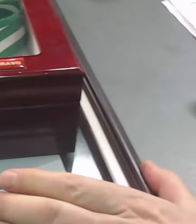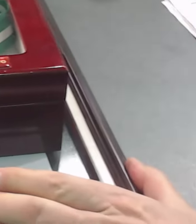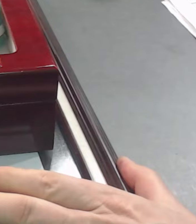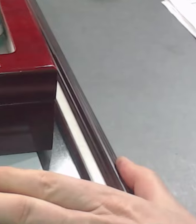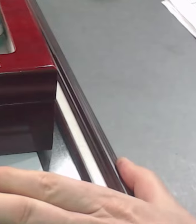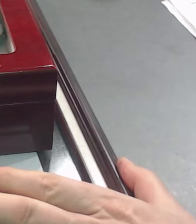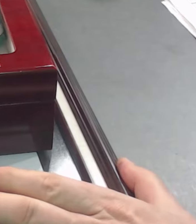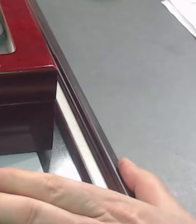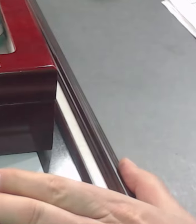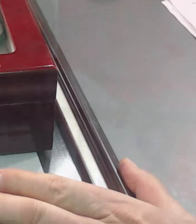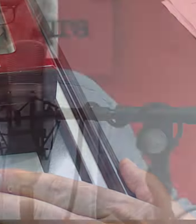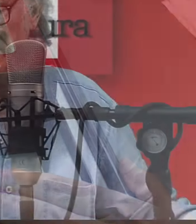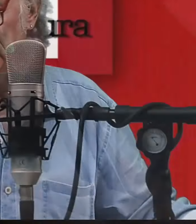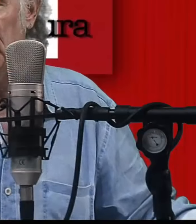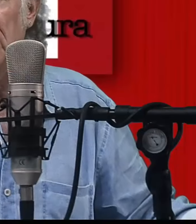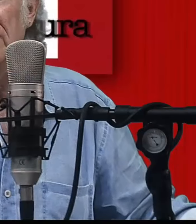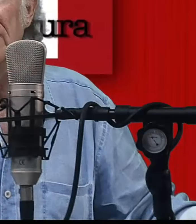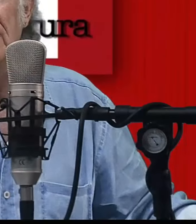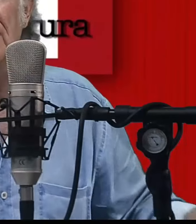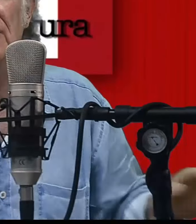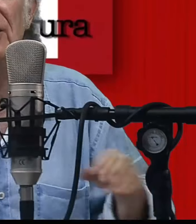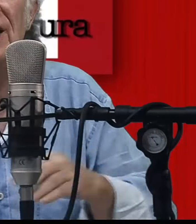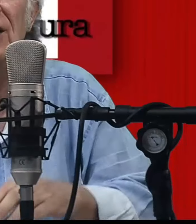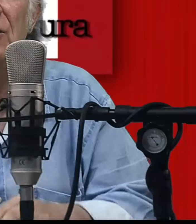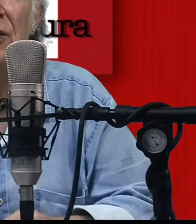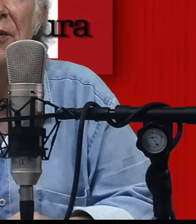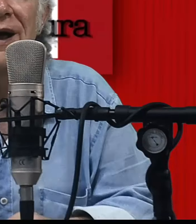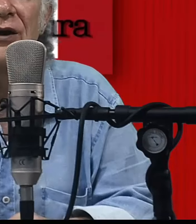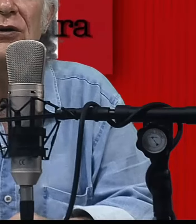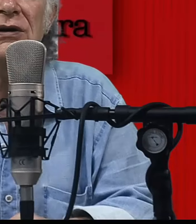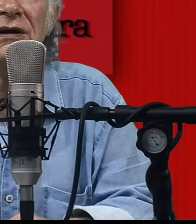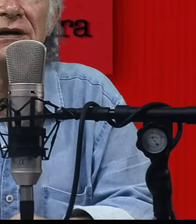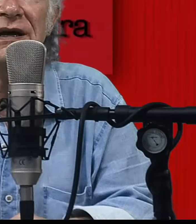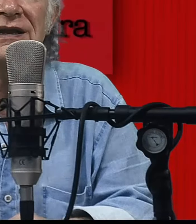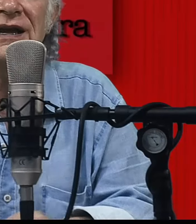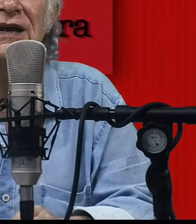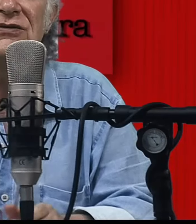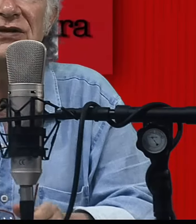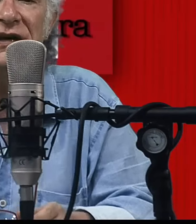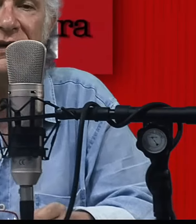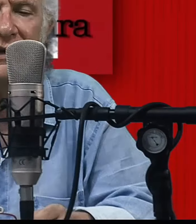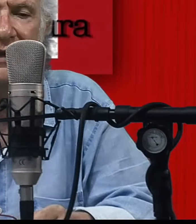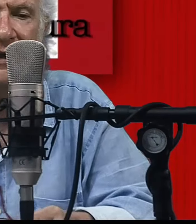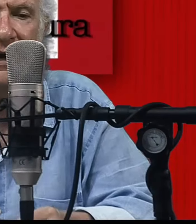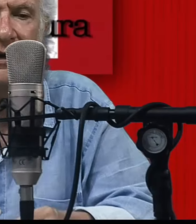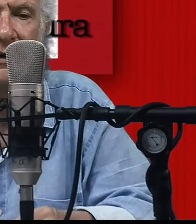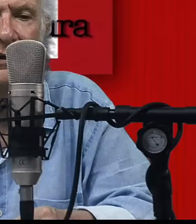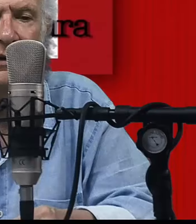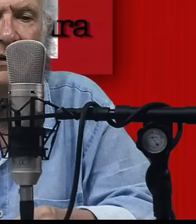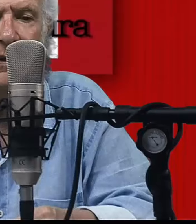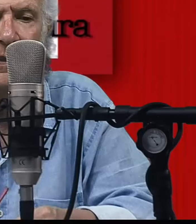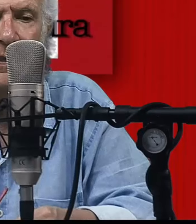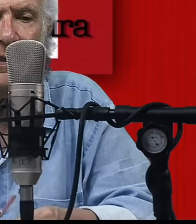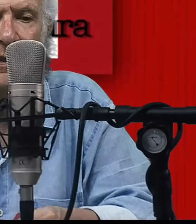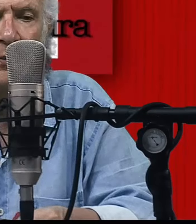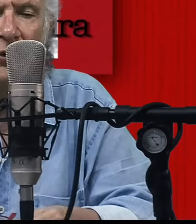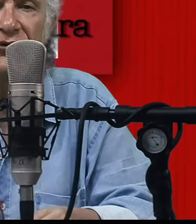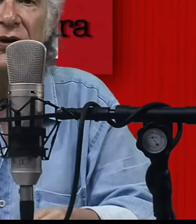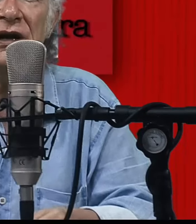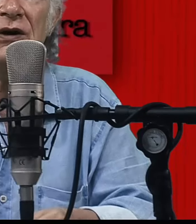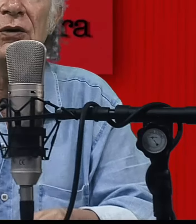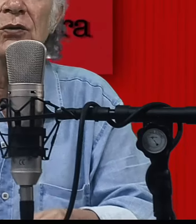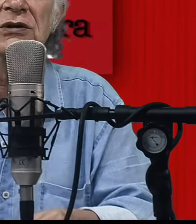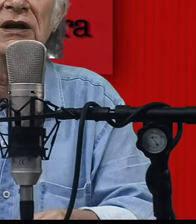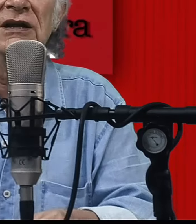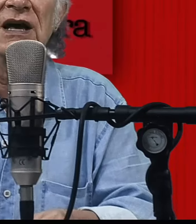Por supuesto que la vamos a guardar como un tesoro, pero nada como el valor que tiene en sí, que te digan, vos